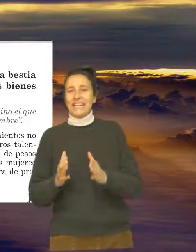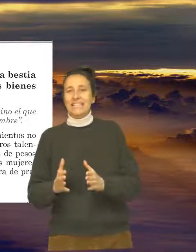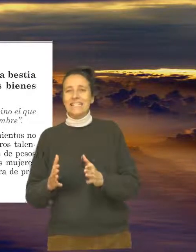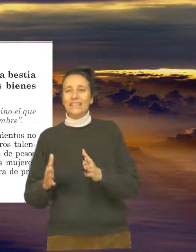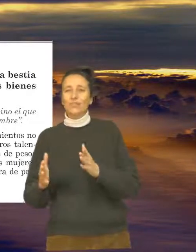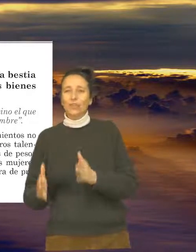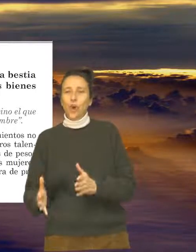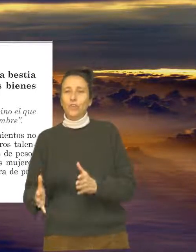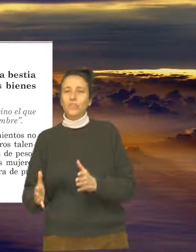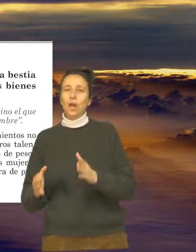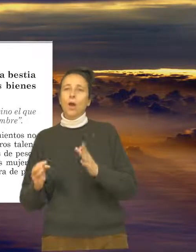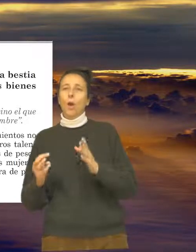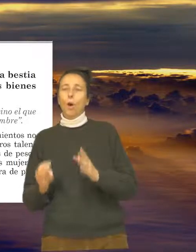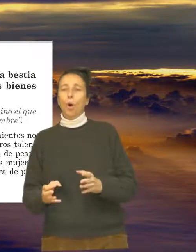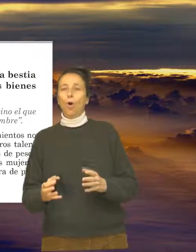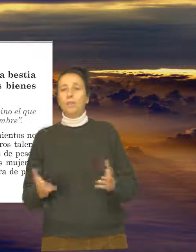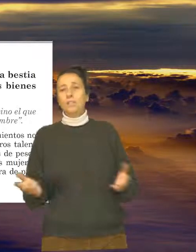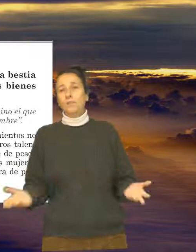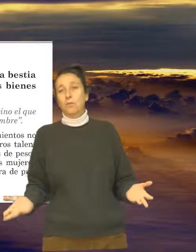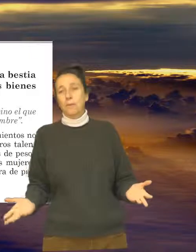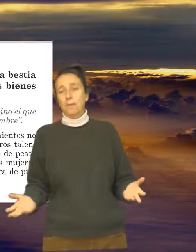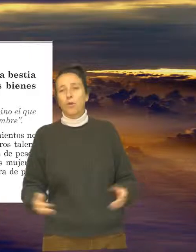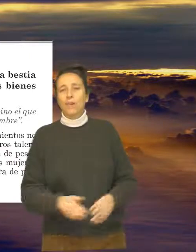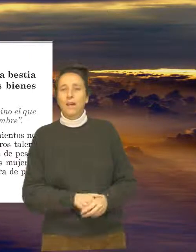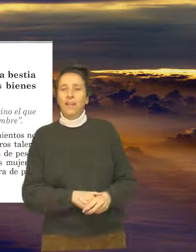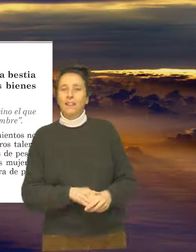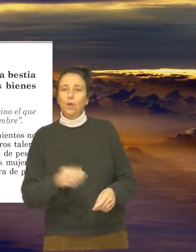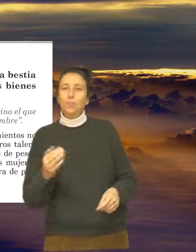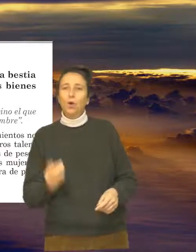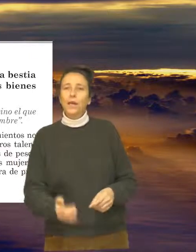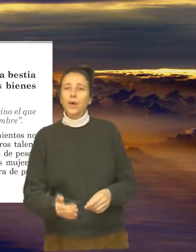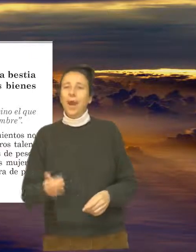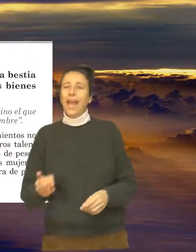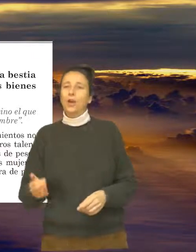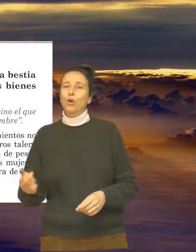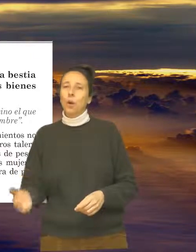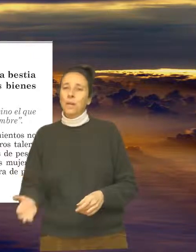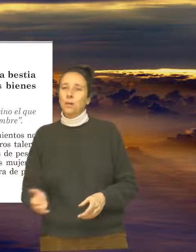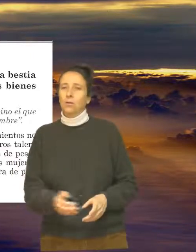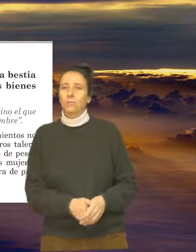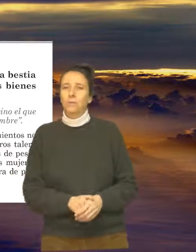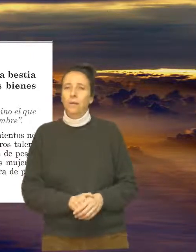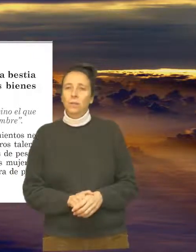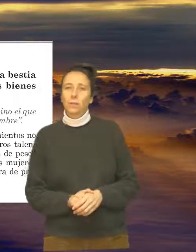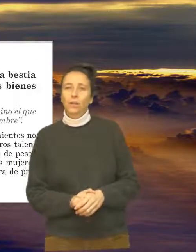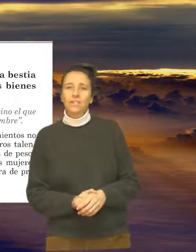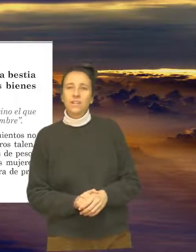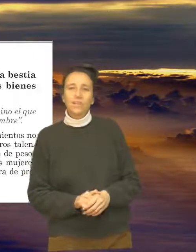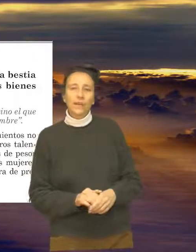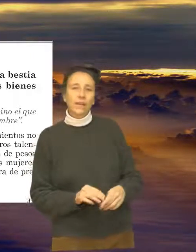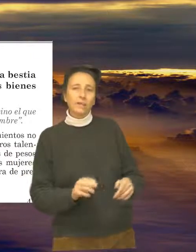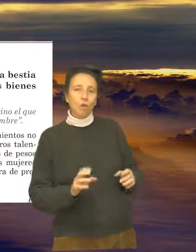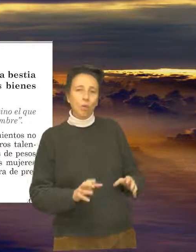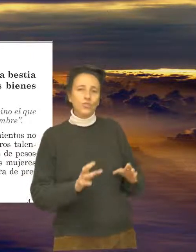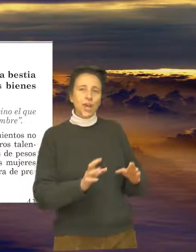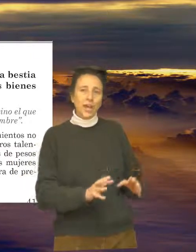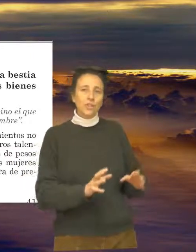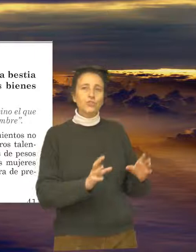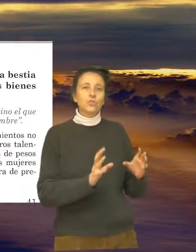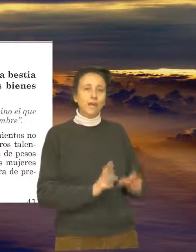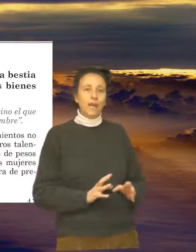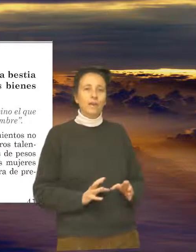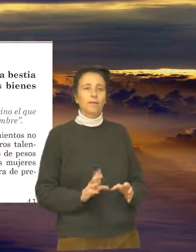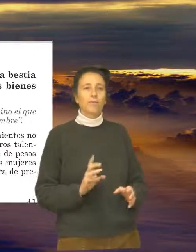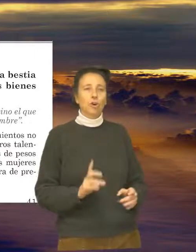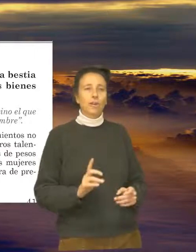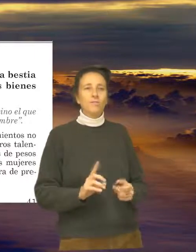establecen restricciones o lo que se denomina modernamente un bloqueo económico, porque se dice que todos